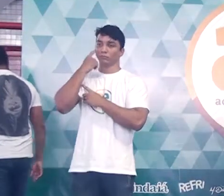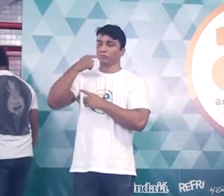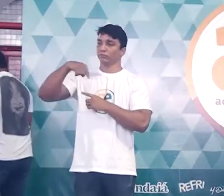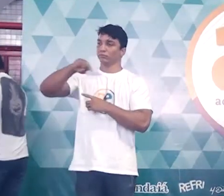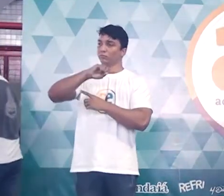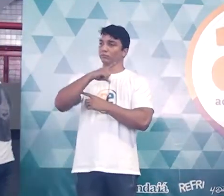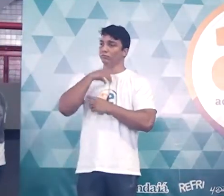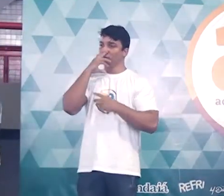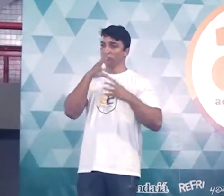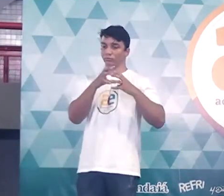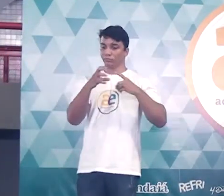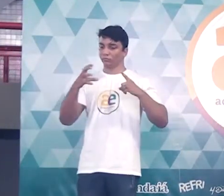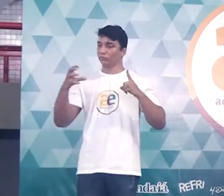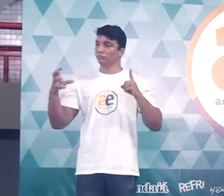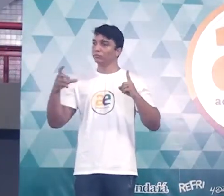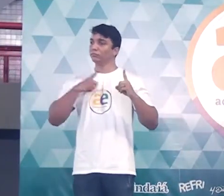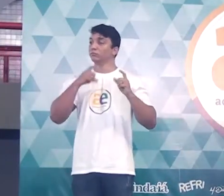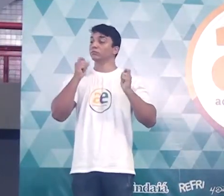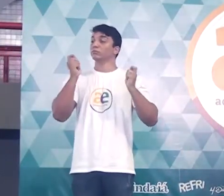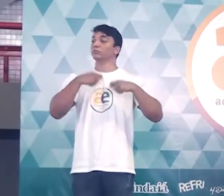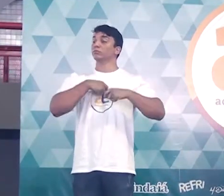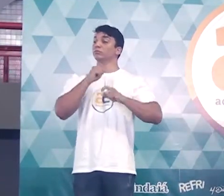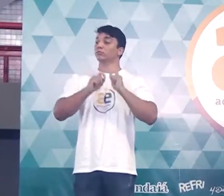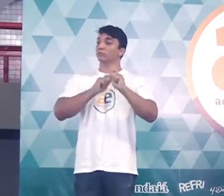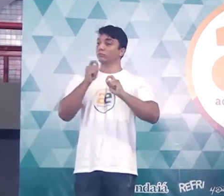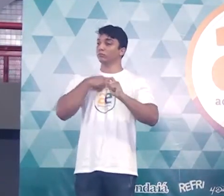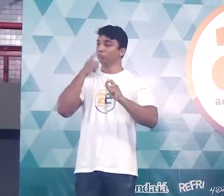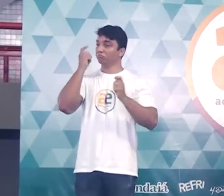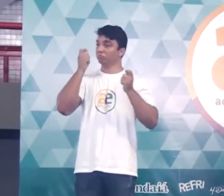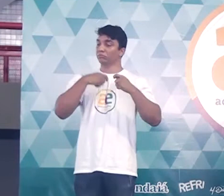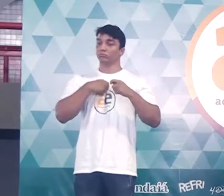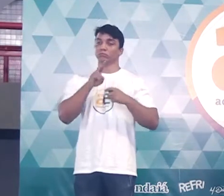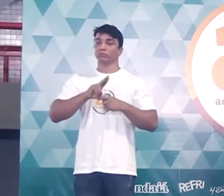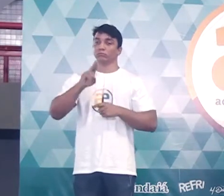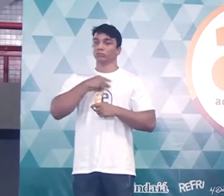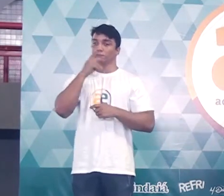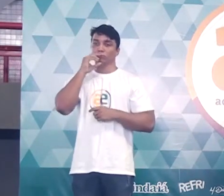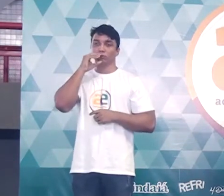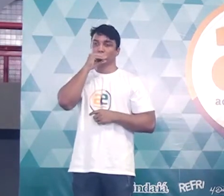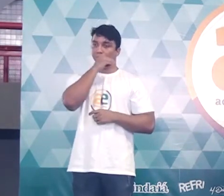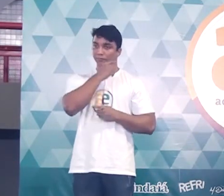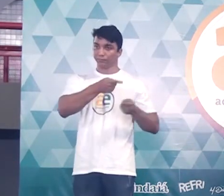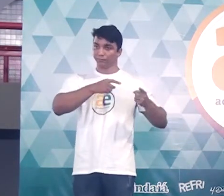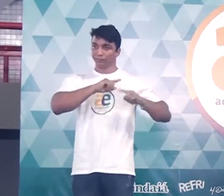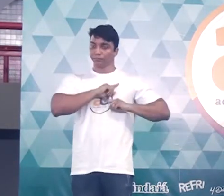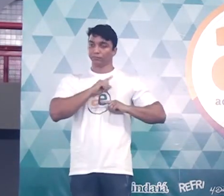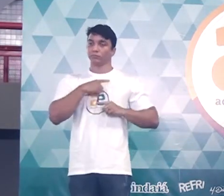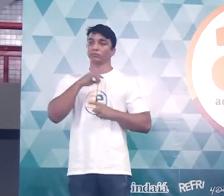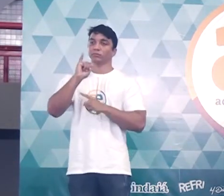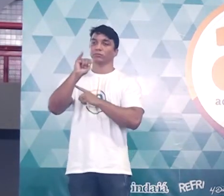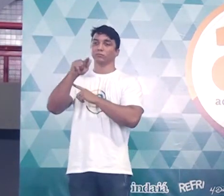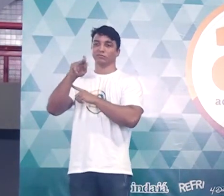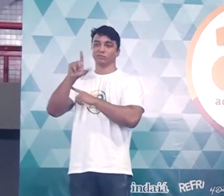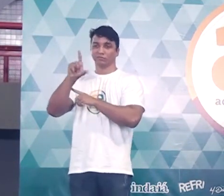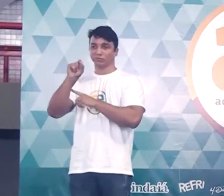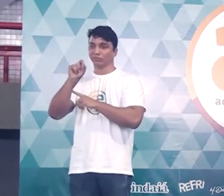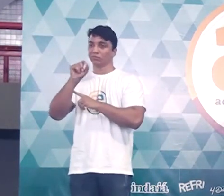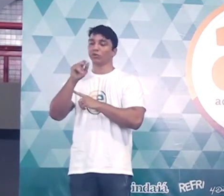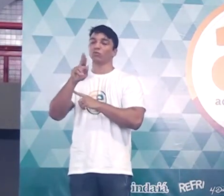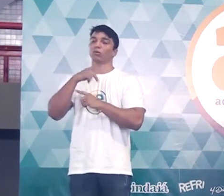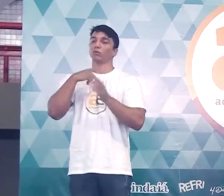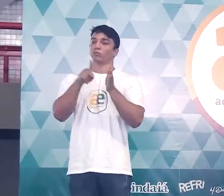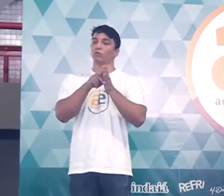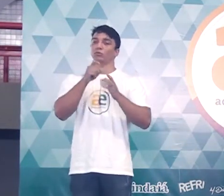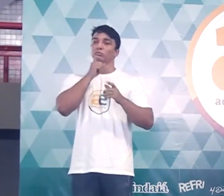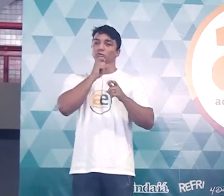vocês emitem, ela pode também servir como aquecimento. Então, o iglu... me